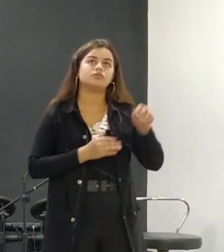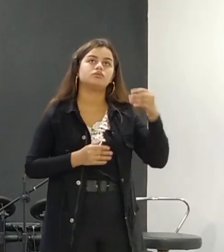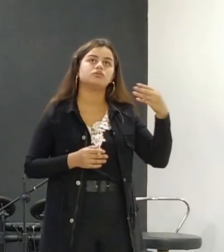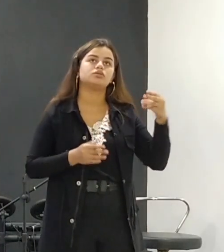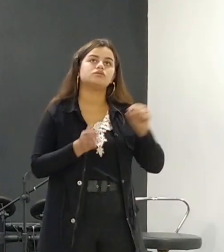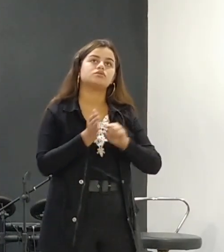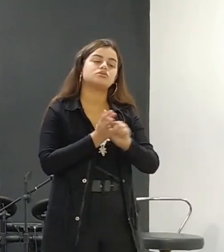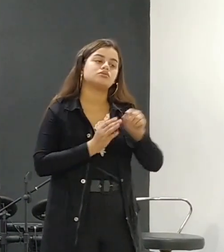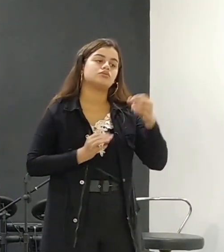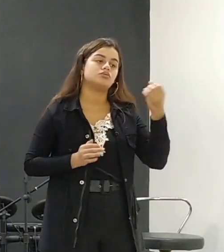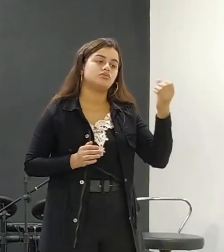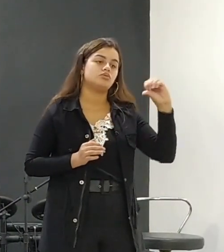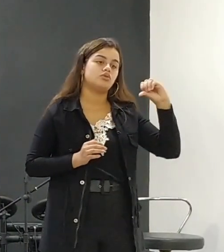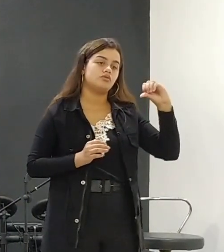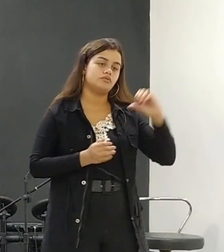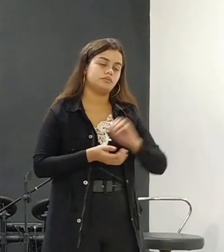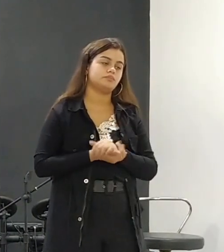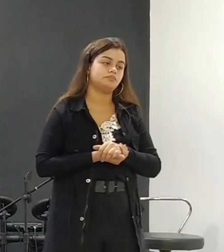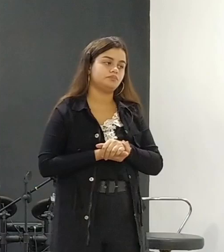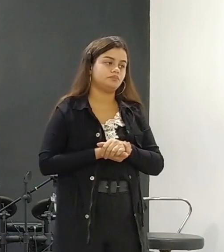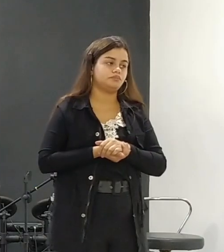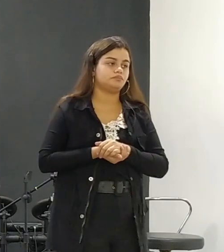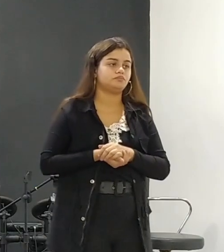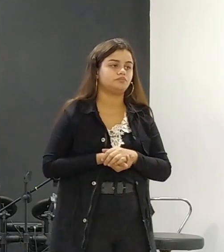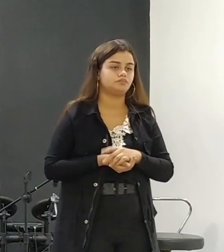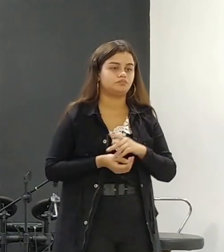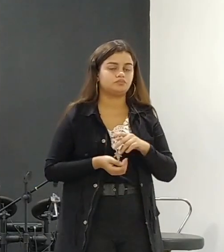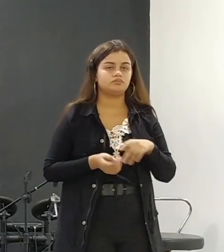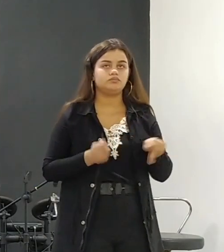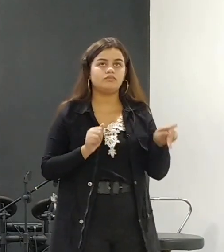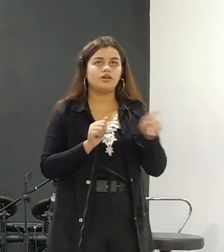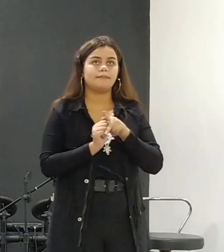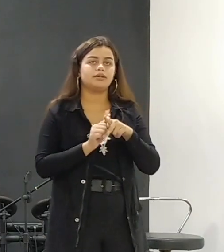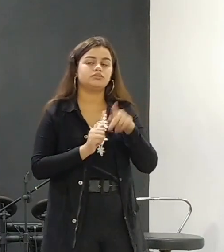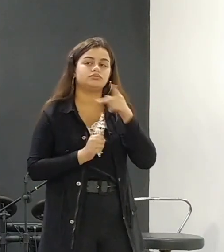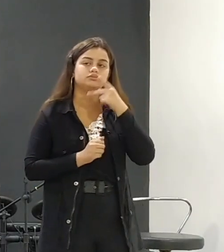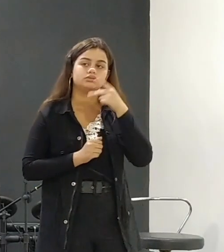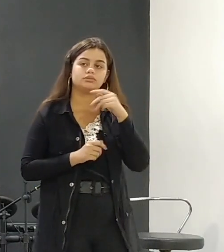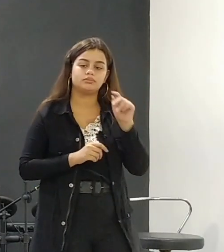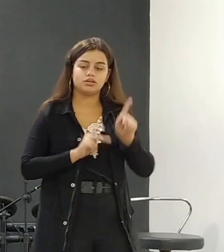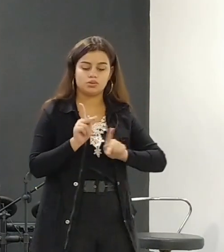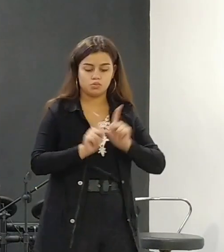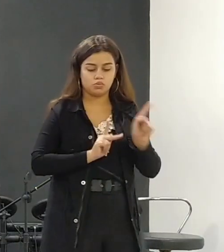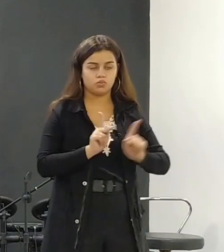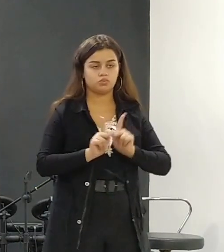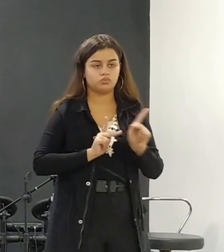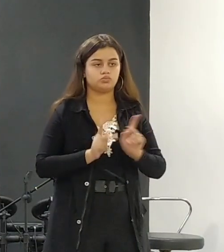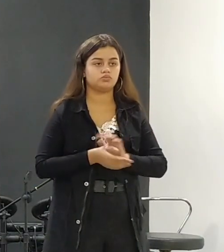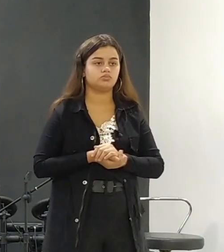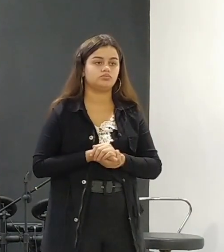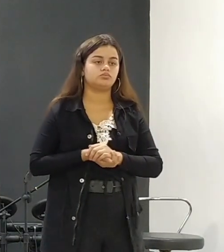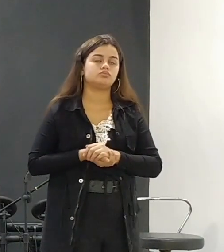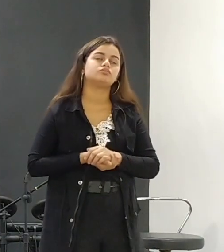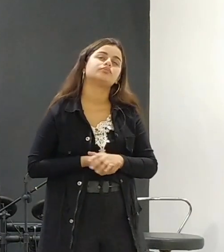Pedro, né? E aquela grande palavra que Pedro declara ali para aquele povo daquele dia. Atos 3,